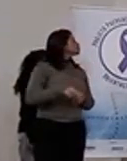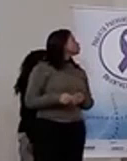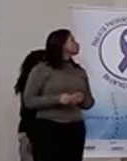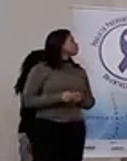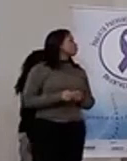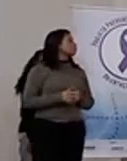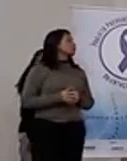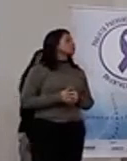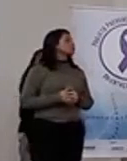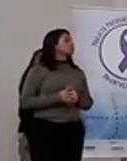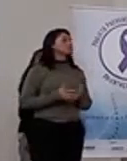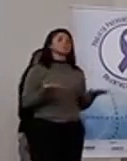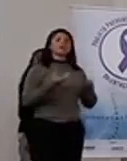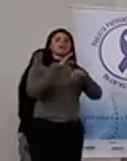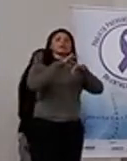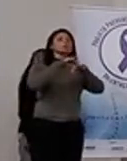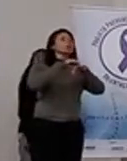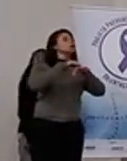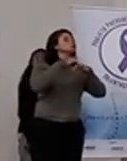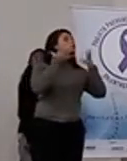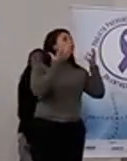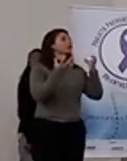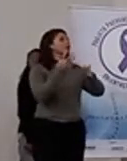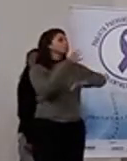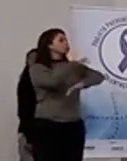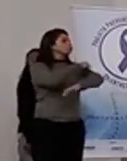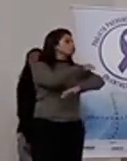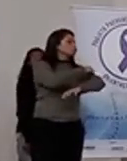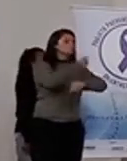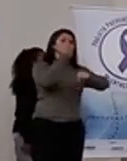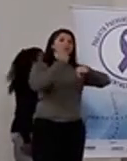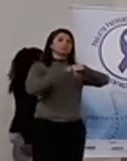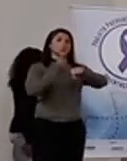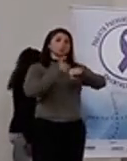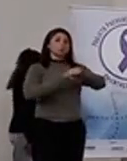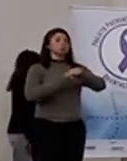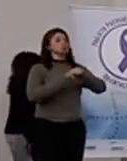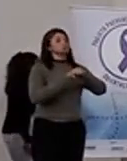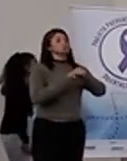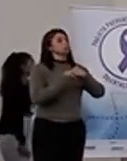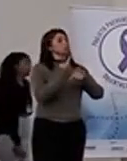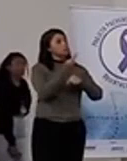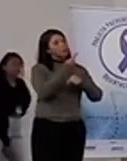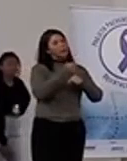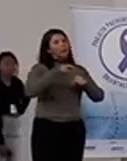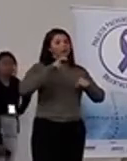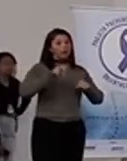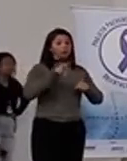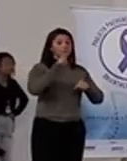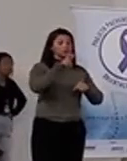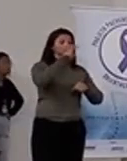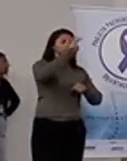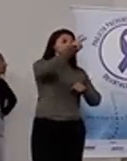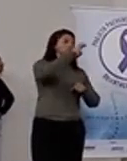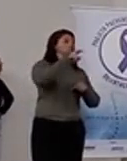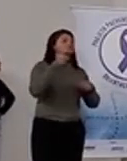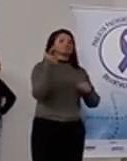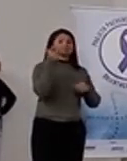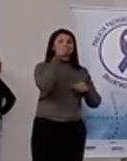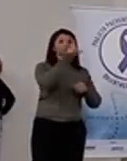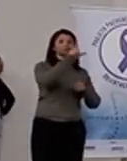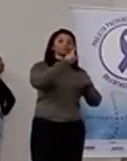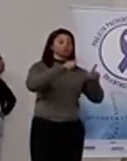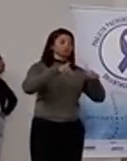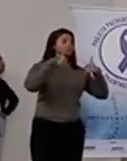Repare que é uma doença que afeta tanto o músculo quanto o osso, né? Então, para ela, cada passinho nessa escada é um desafio.